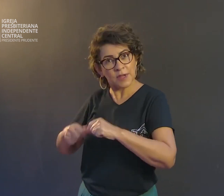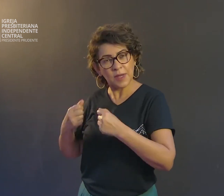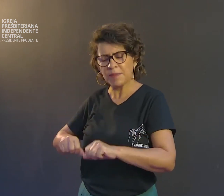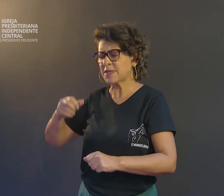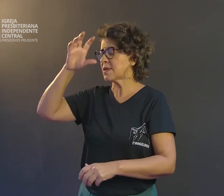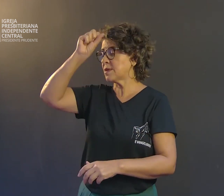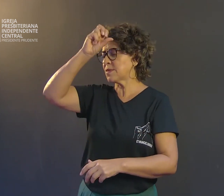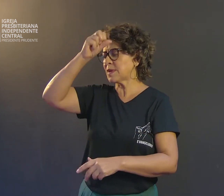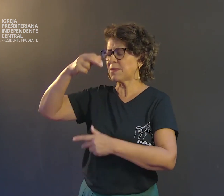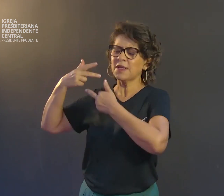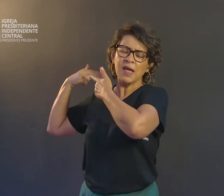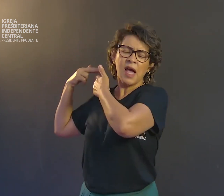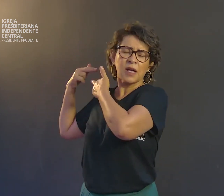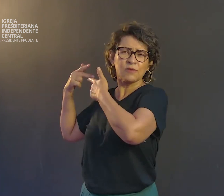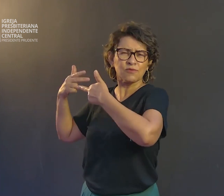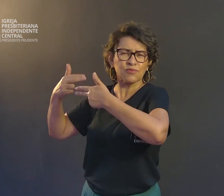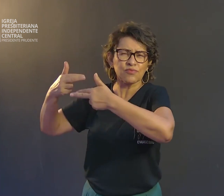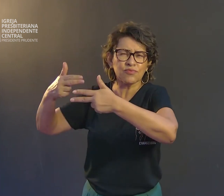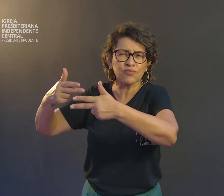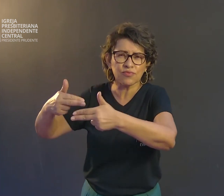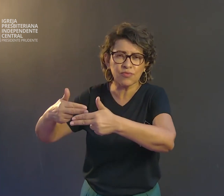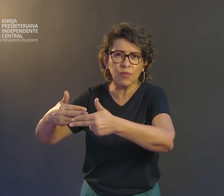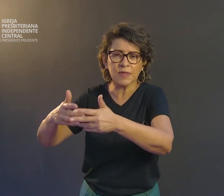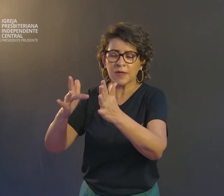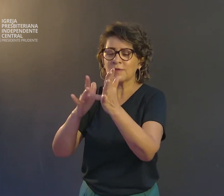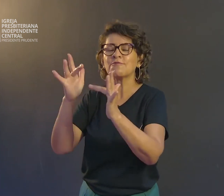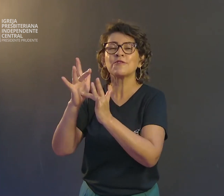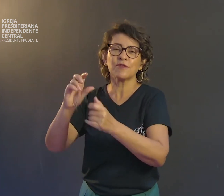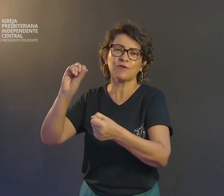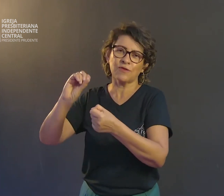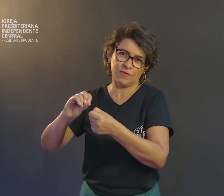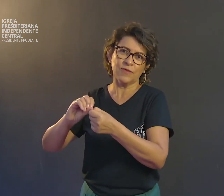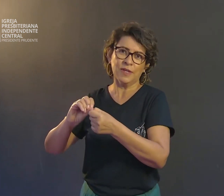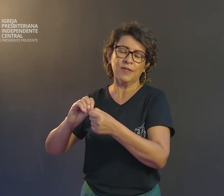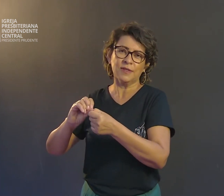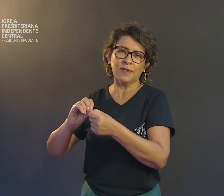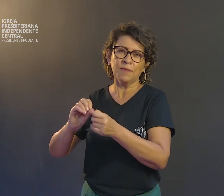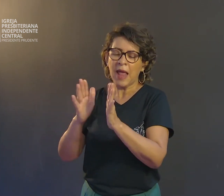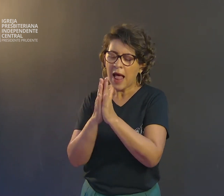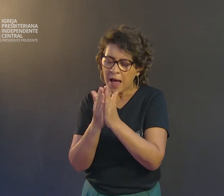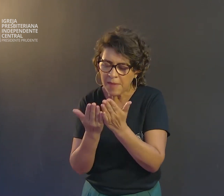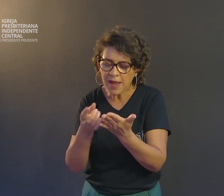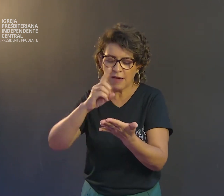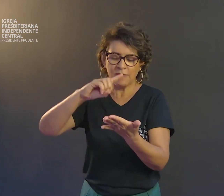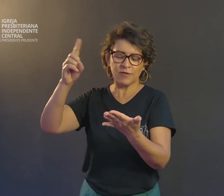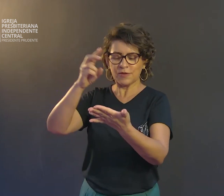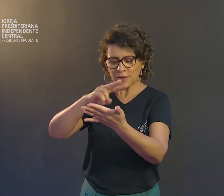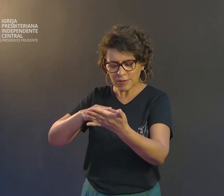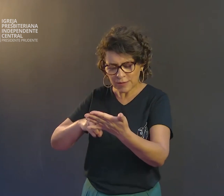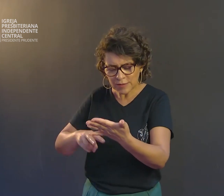no passado na vida de seus servos. Leia a Bíblia. Aprenda com a vida